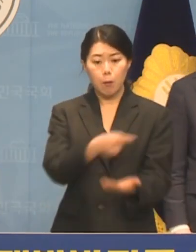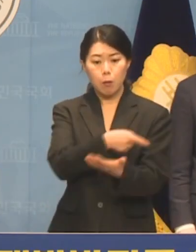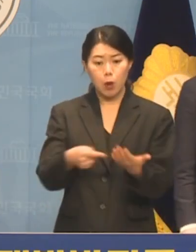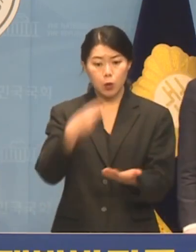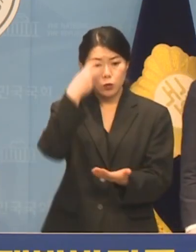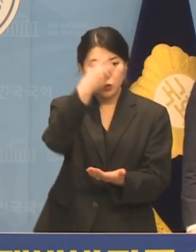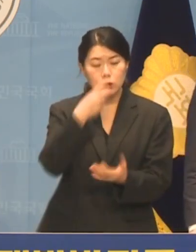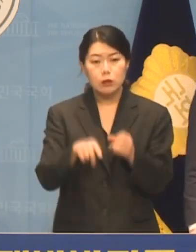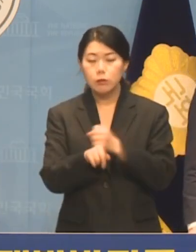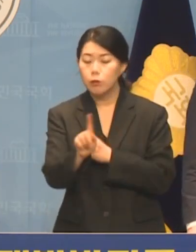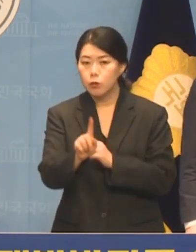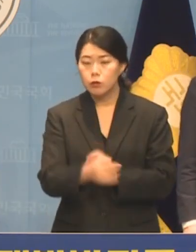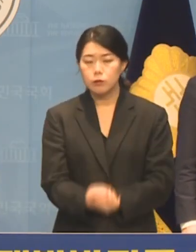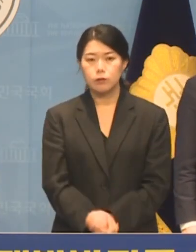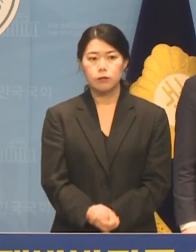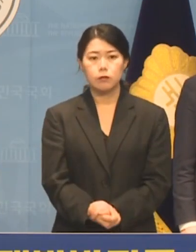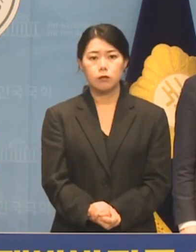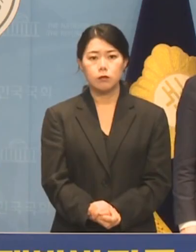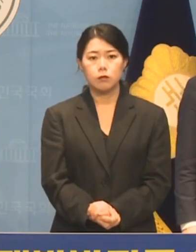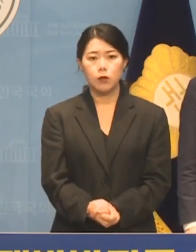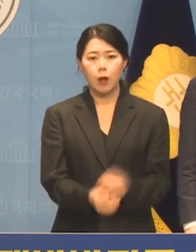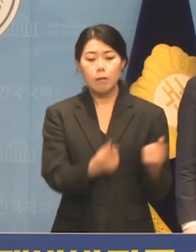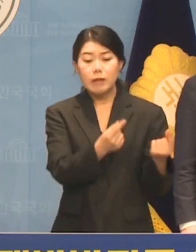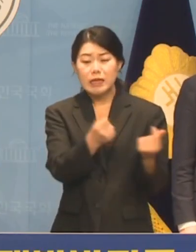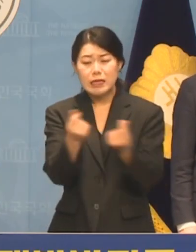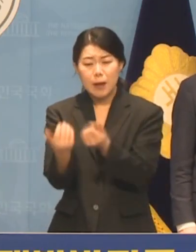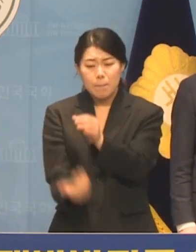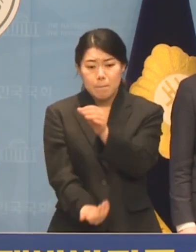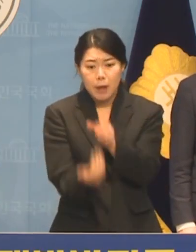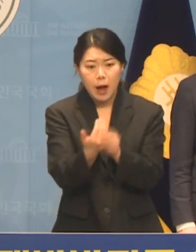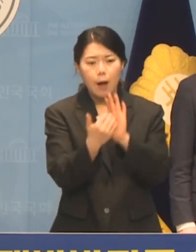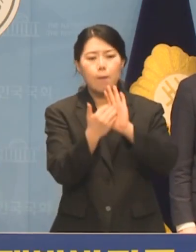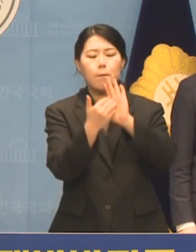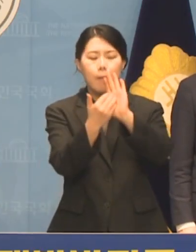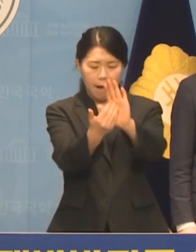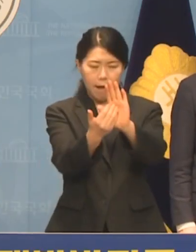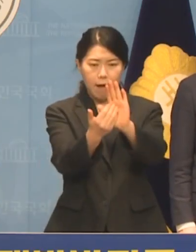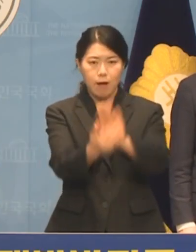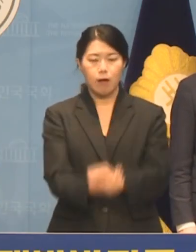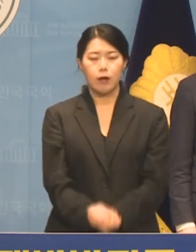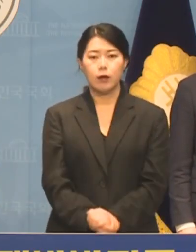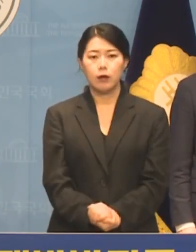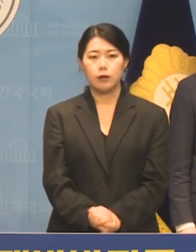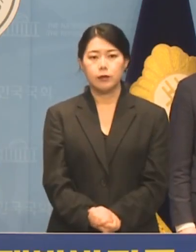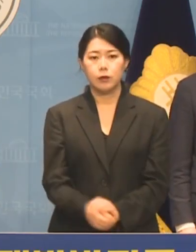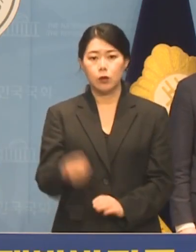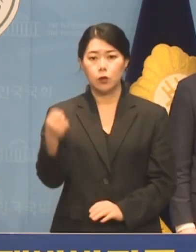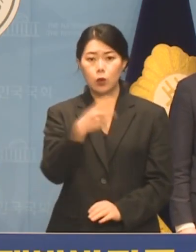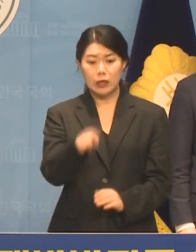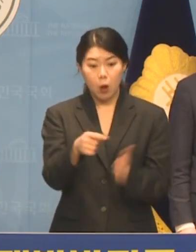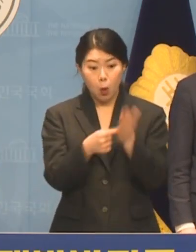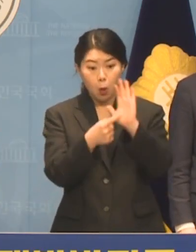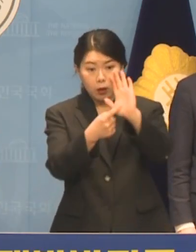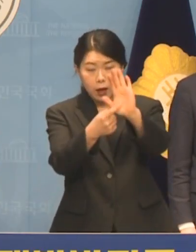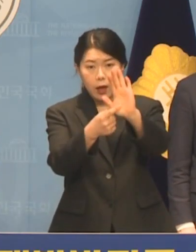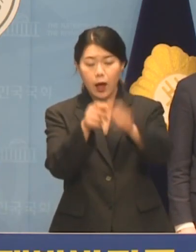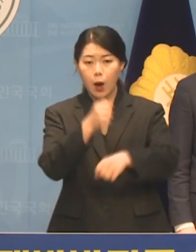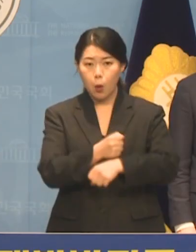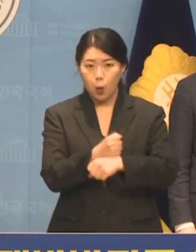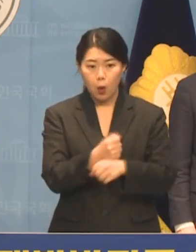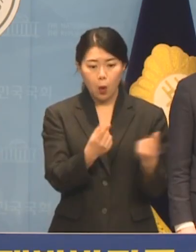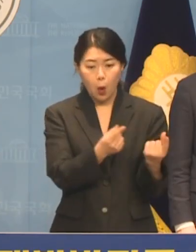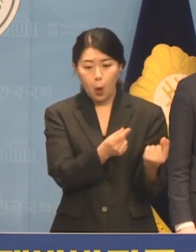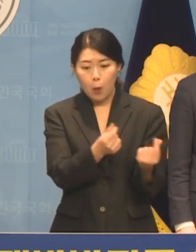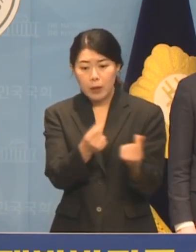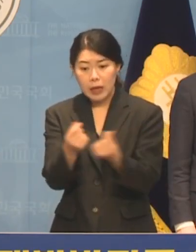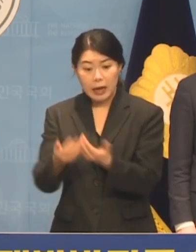한다는 것 자체의 이유는 동종의 유사재해를 예방한다. 그리고 이러한 것들이 공개됨을 통해서 유사한